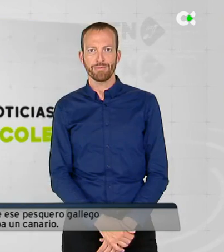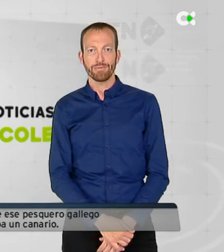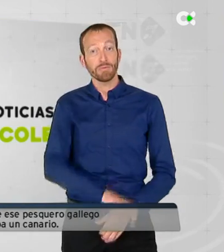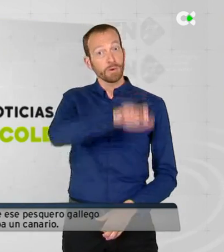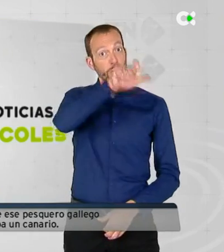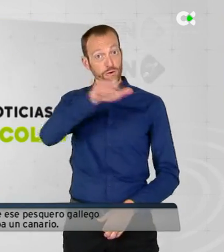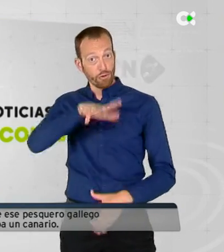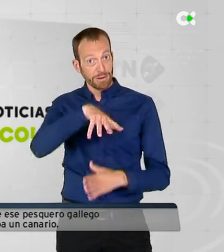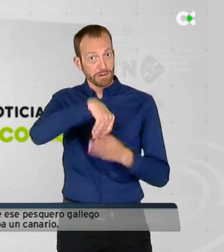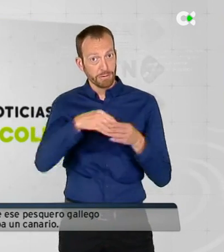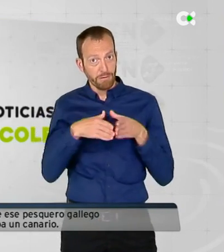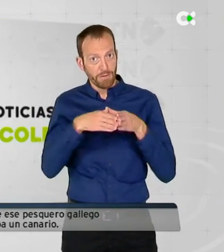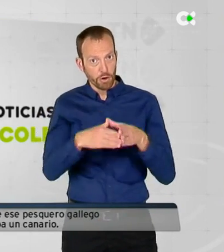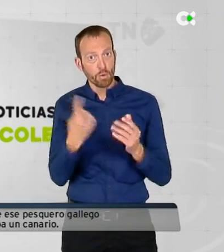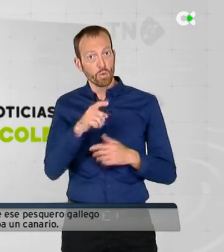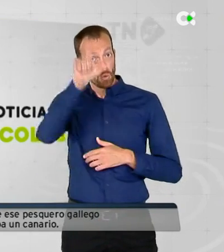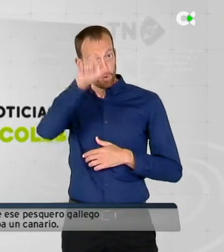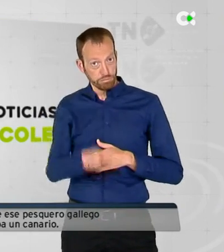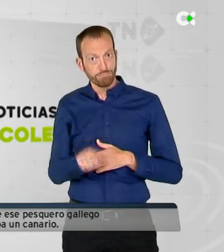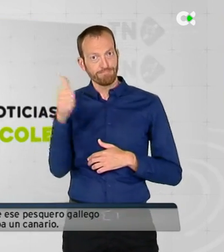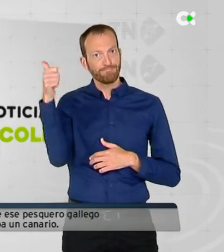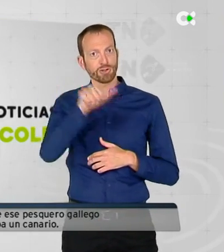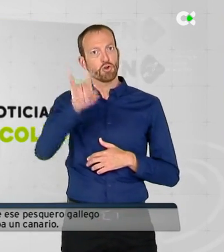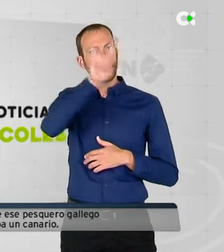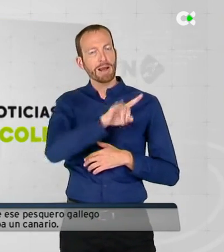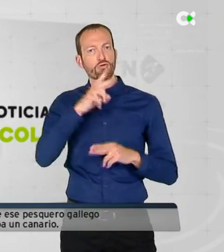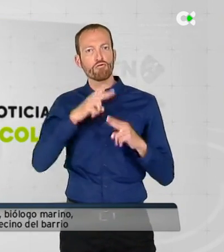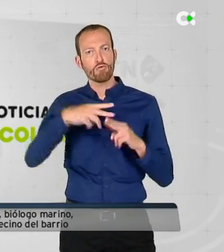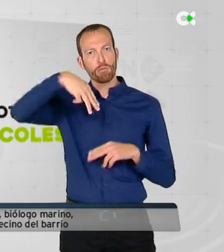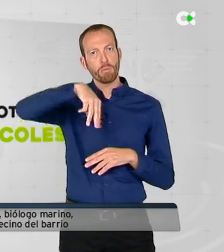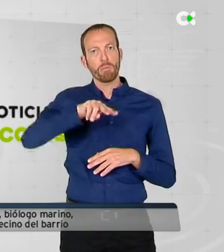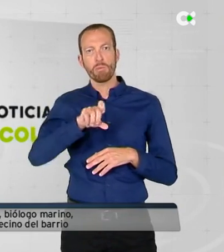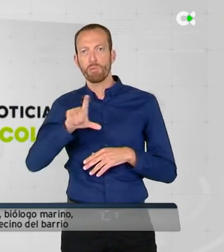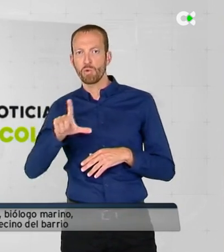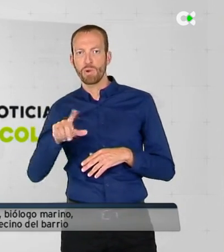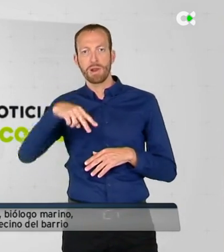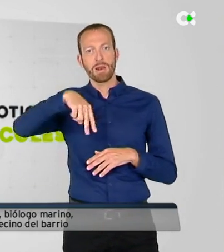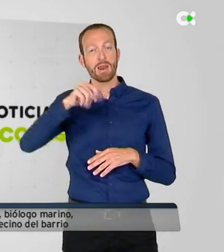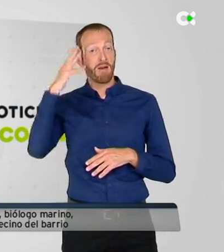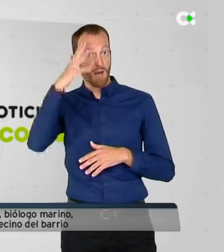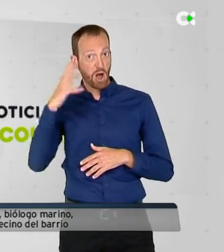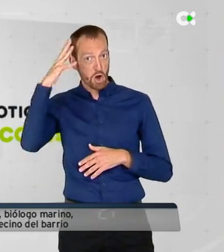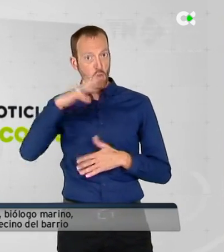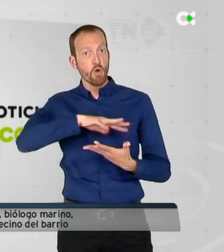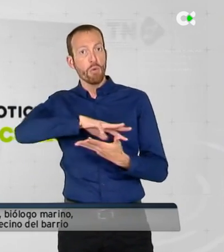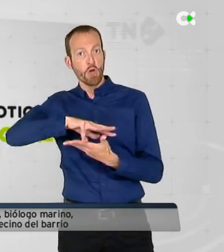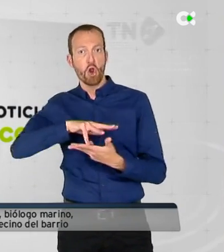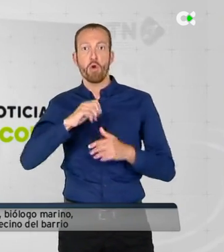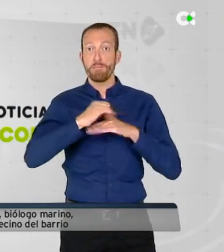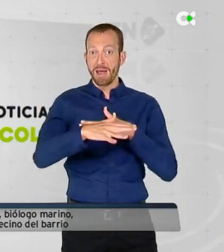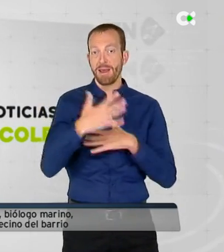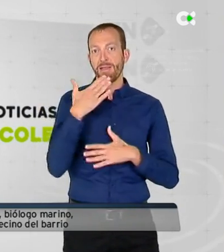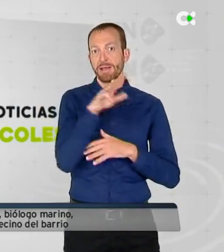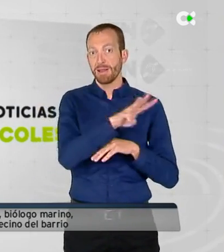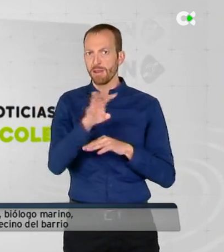Entre la tripulación de ese pesquero gallego se encontraba un canario, Manuel Navarro, biólogo marino de 33 años